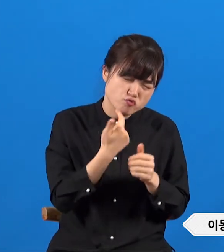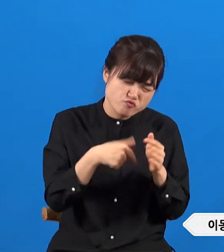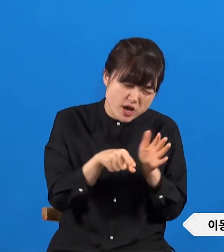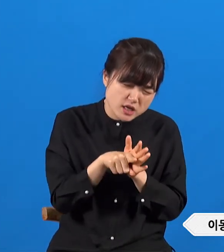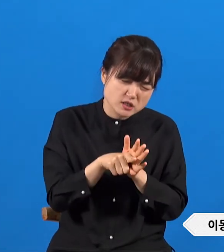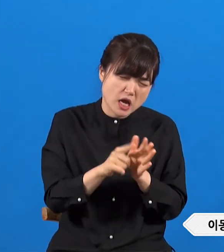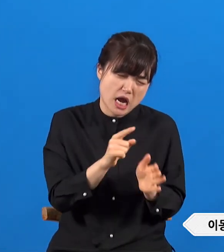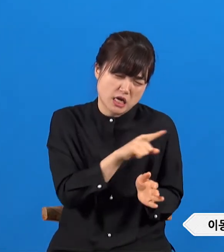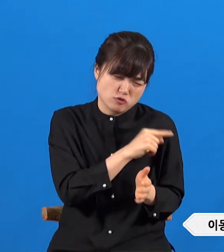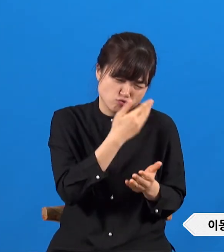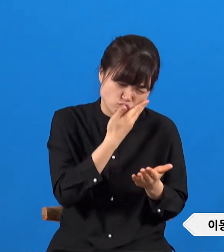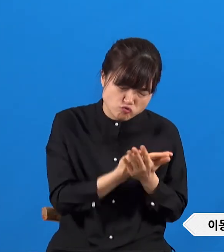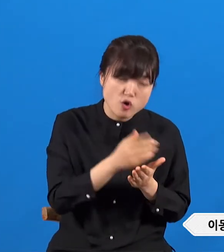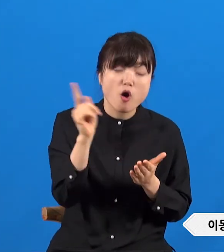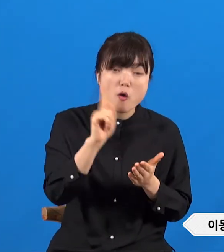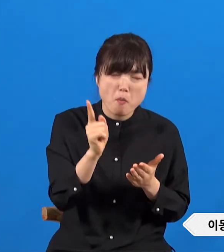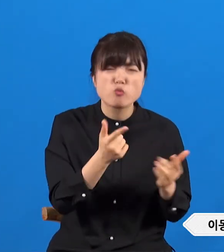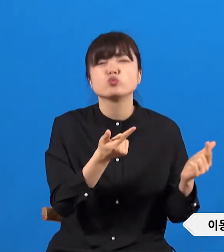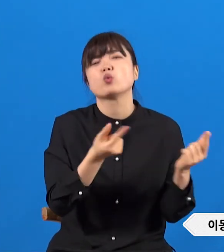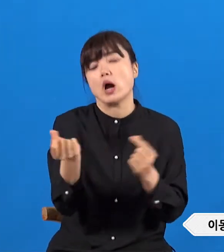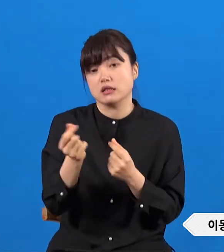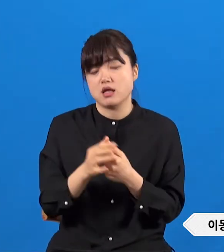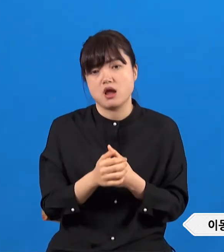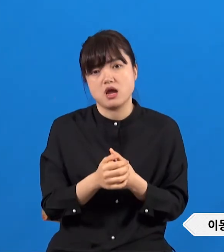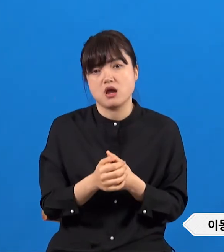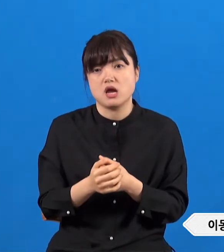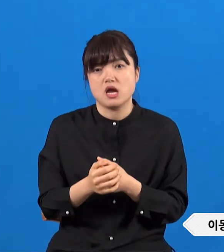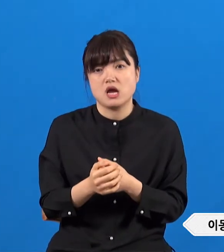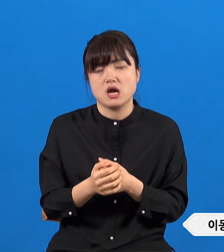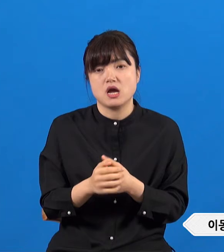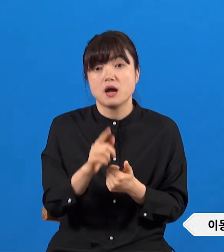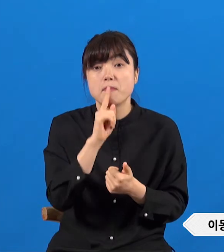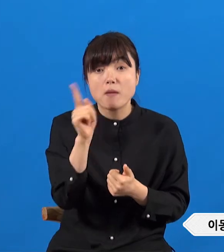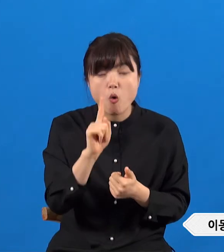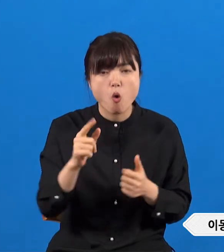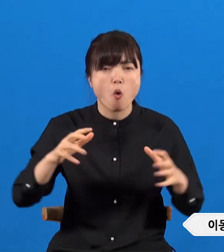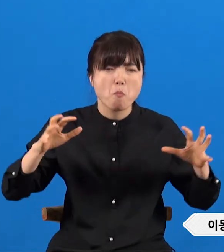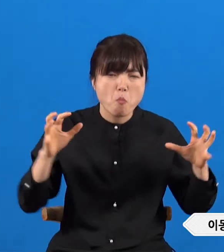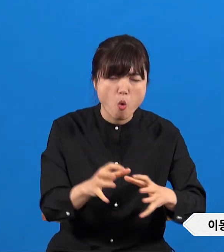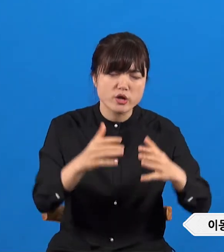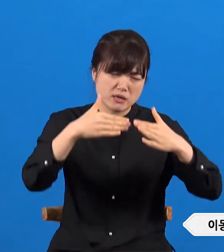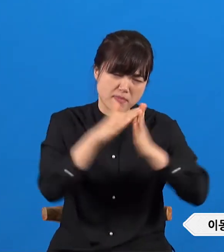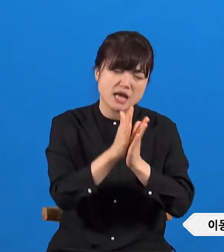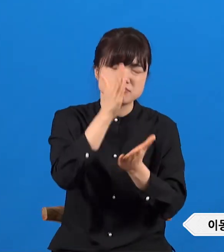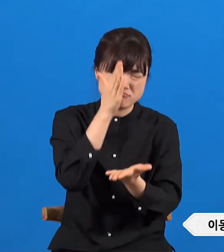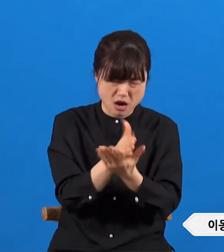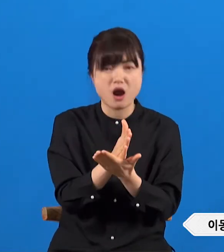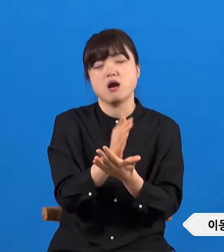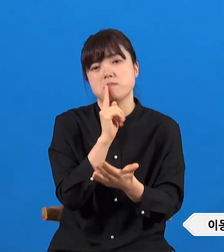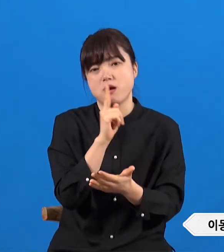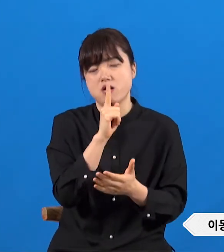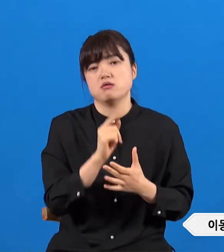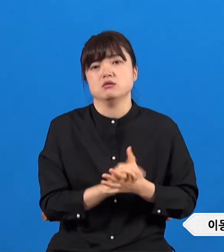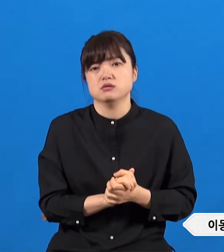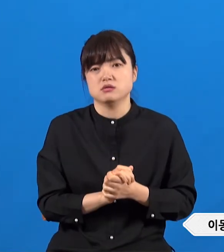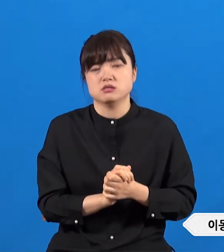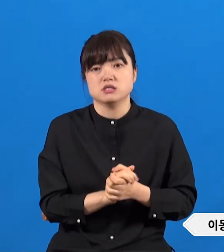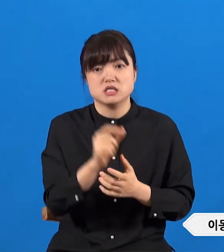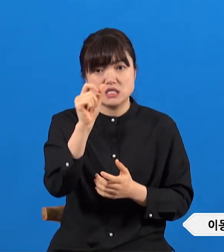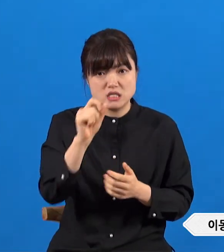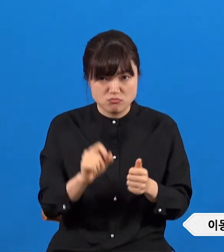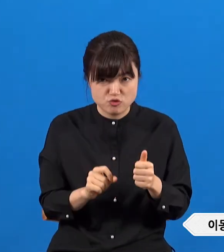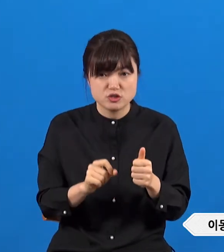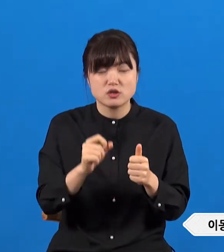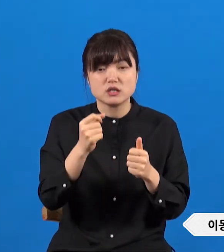호소했던 가장 중요한 메시지도 동일한 것이에요. 그것은 모이기를 피하지 말라는 것이었습니다.